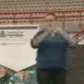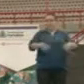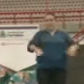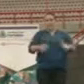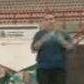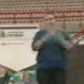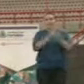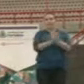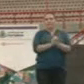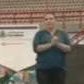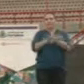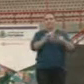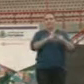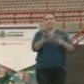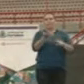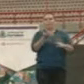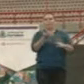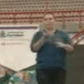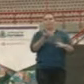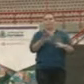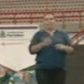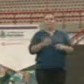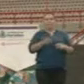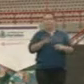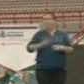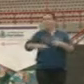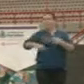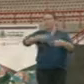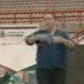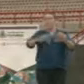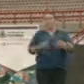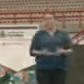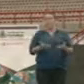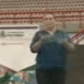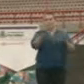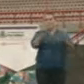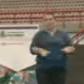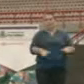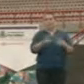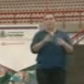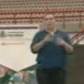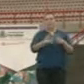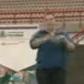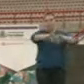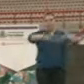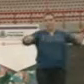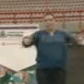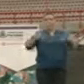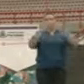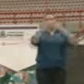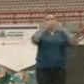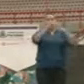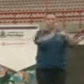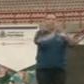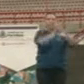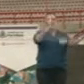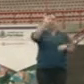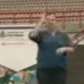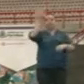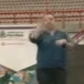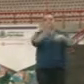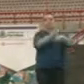um herdeiro. Que mentira da barata, coisa feia de Henrique VIII. Ele queria se separar da igreja para ele ter a autonomia de tomar a própria decisão dele.